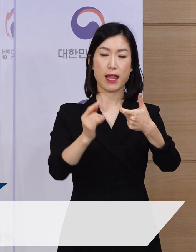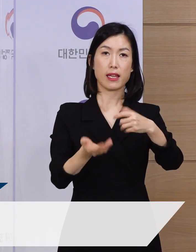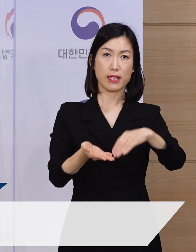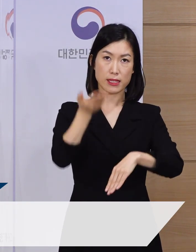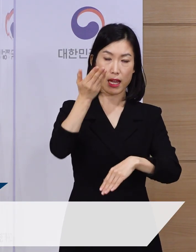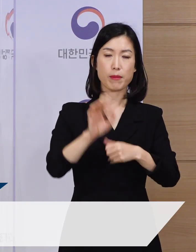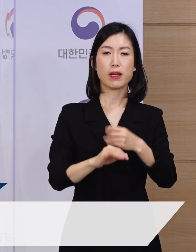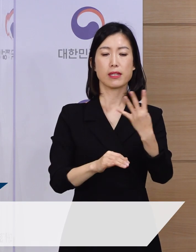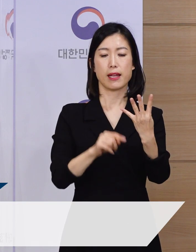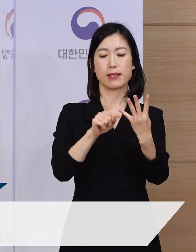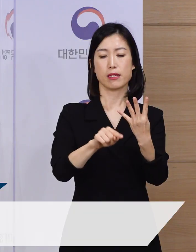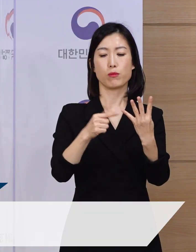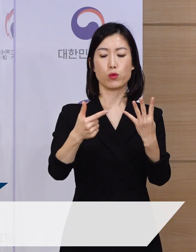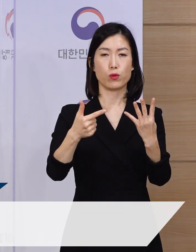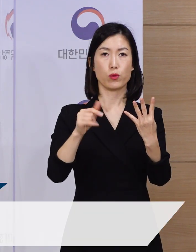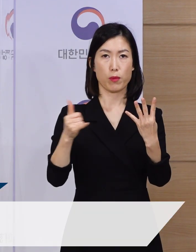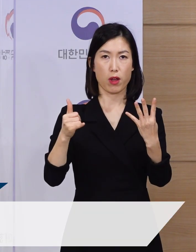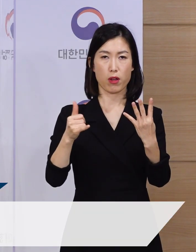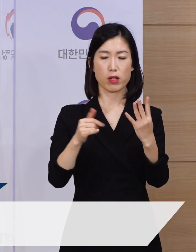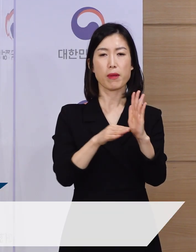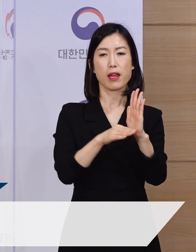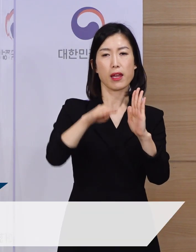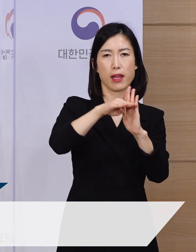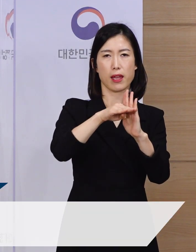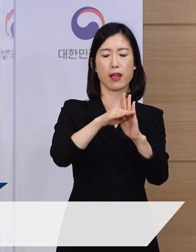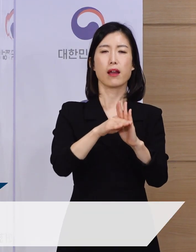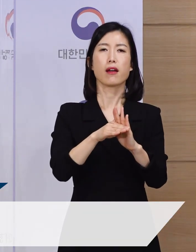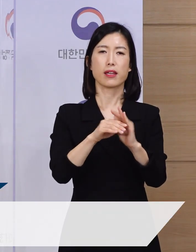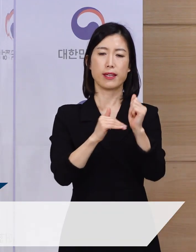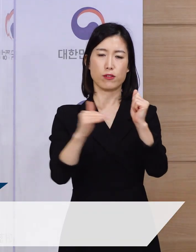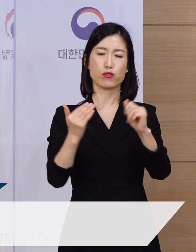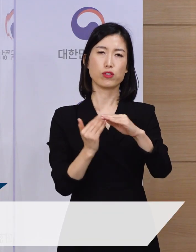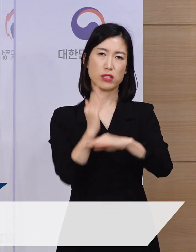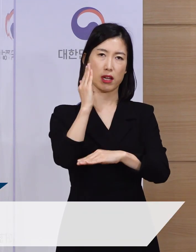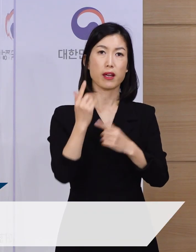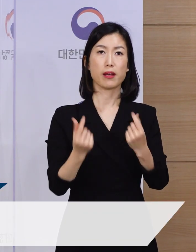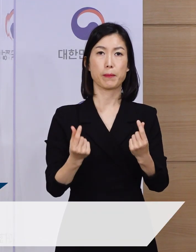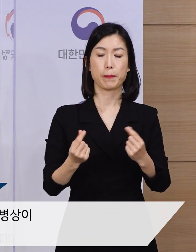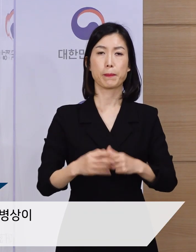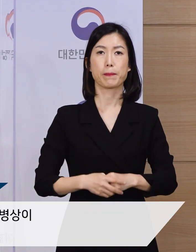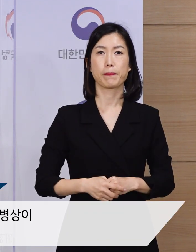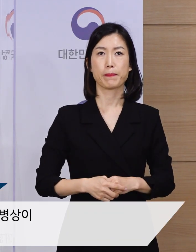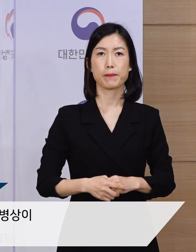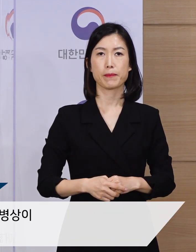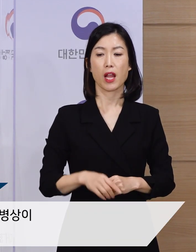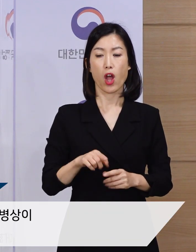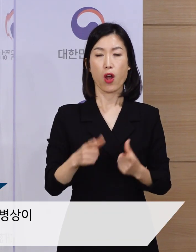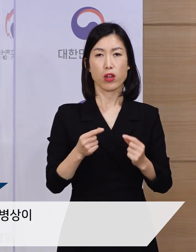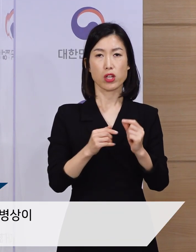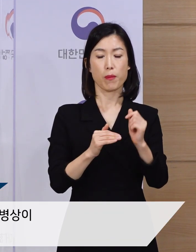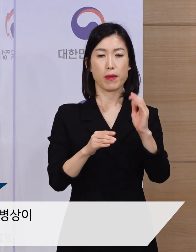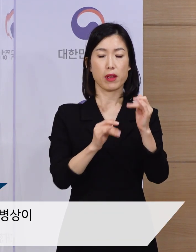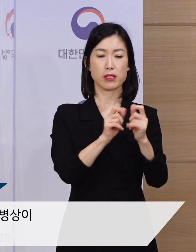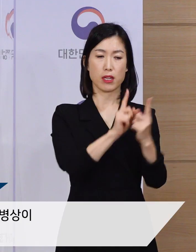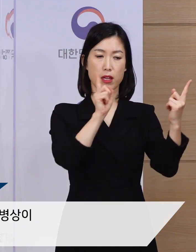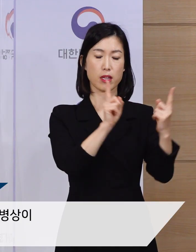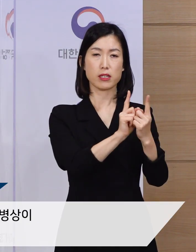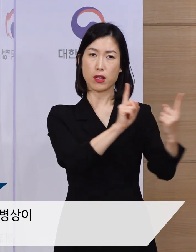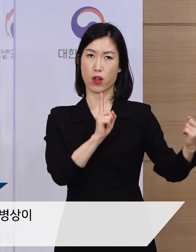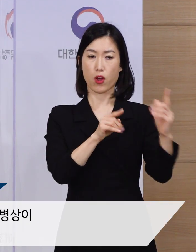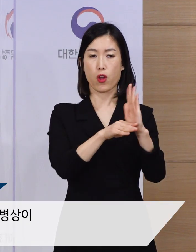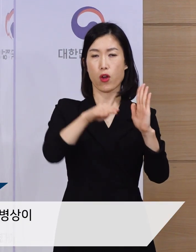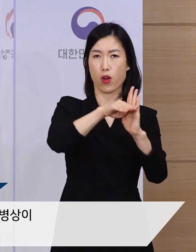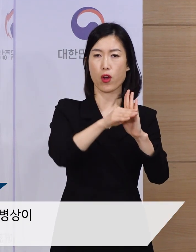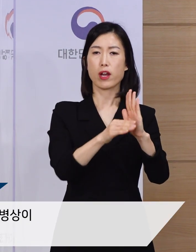수는 4.6명으로 객상 기준을 역시 충족합니다. 이처럼 객상 기준을 충족한